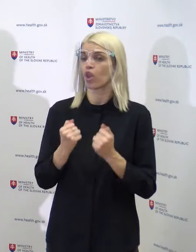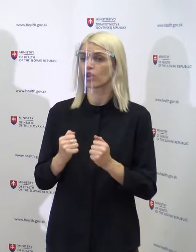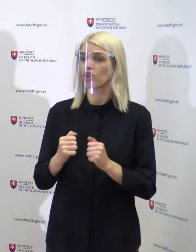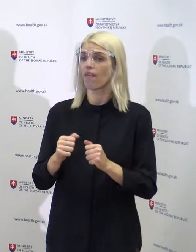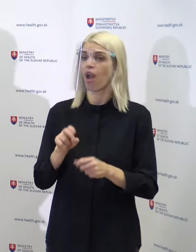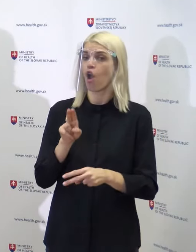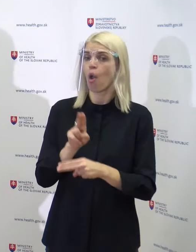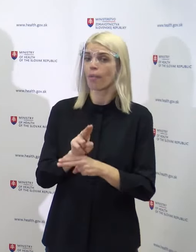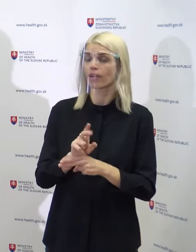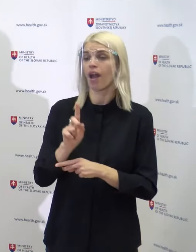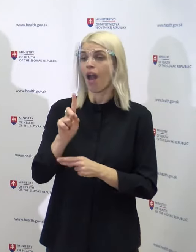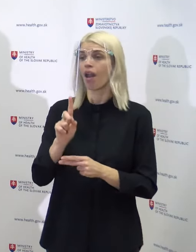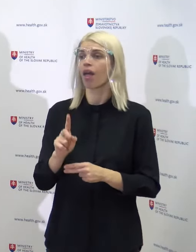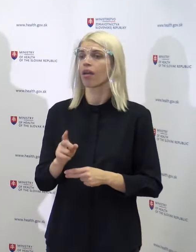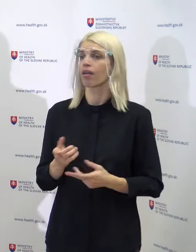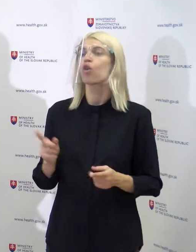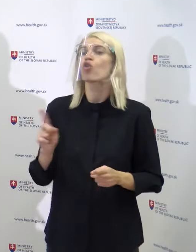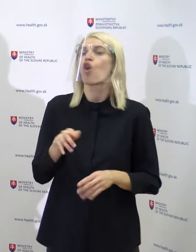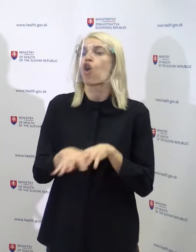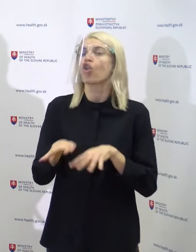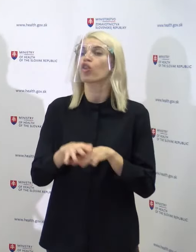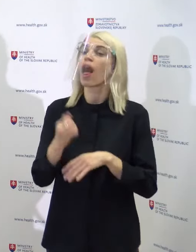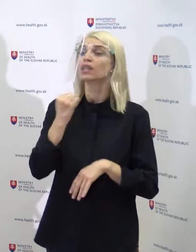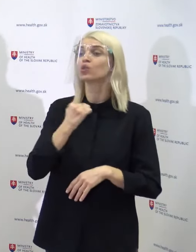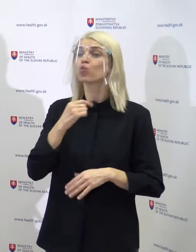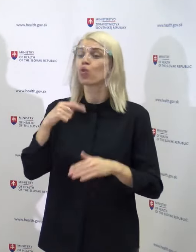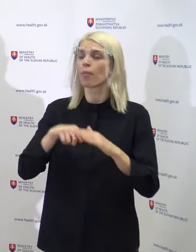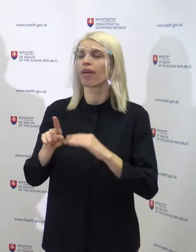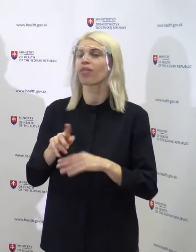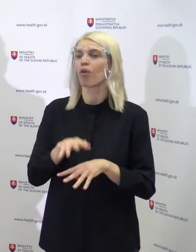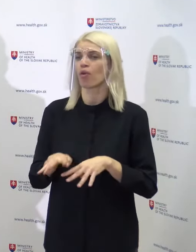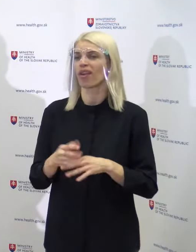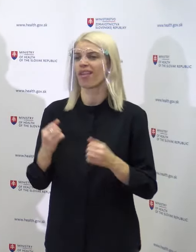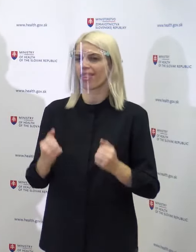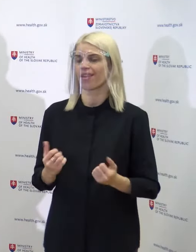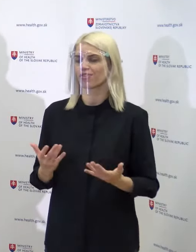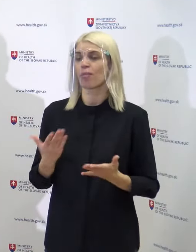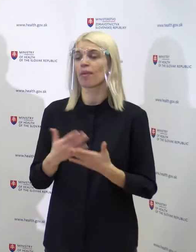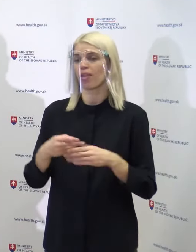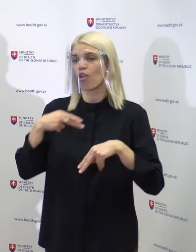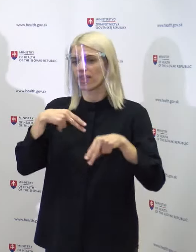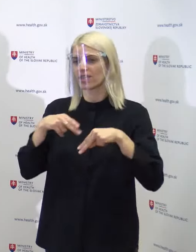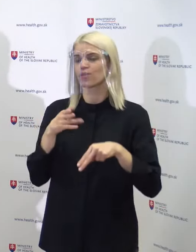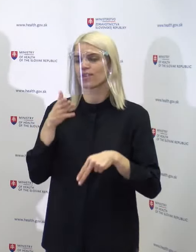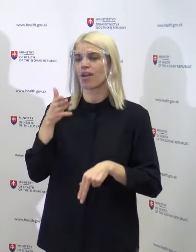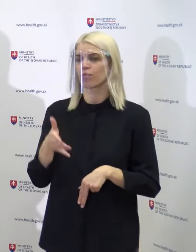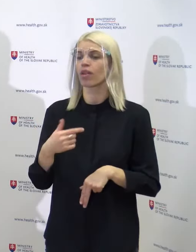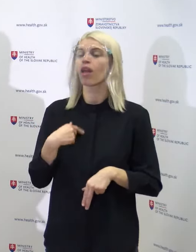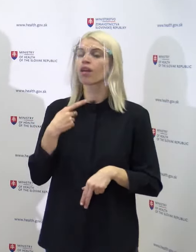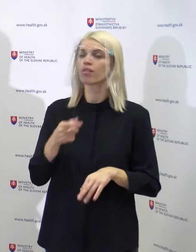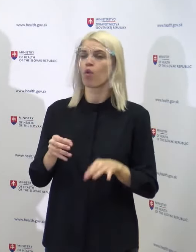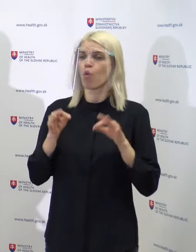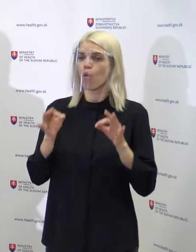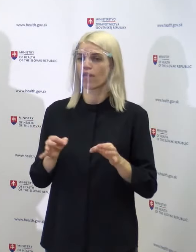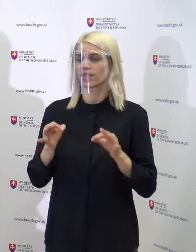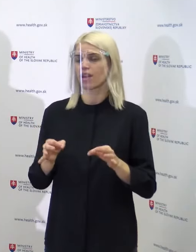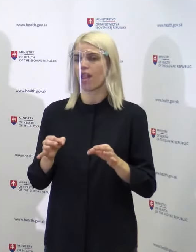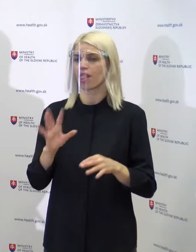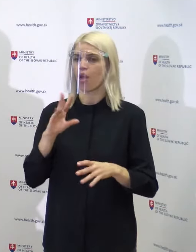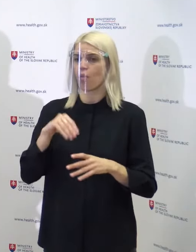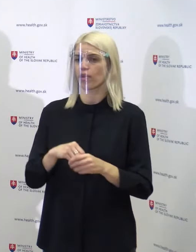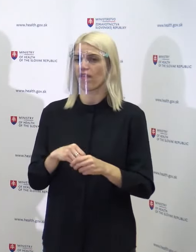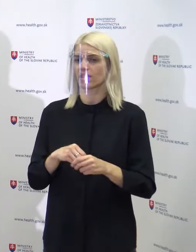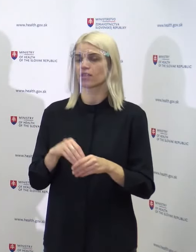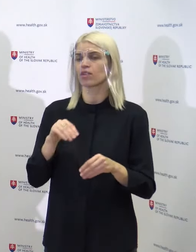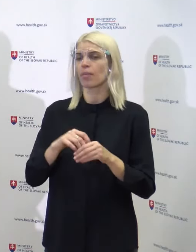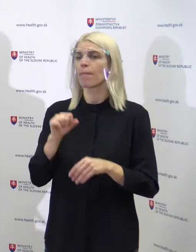opatrenia, ale neviem si predstaviť, kto by ich tam kontroloval na tých chatách, takže toto je otázka ešte diskusie. My hovoríme o oficiálnych ubytovacích zariadeniach, to